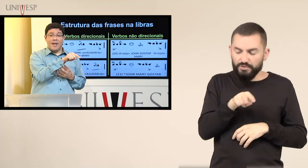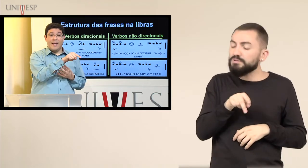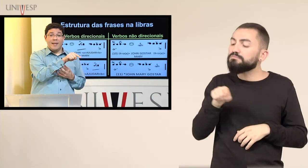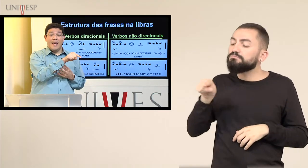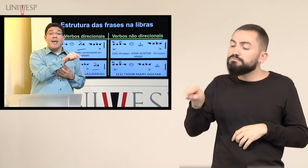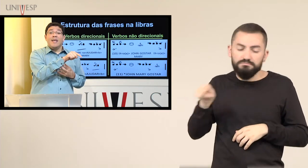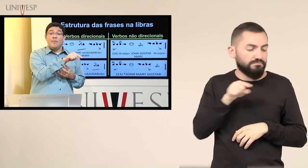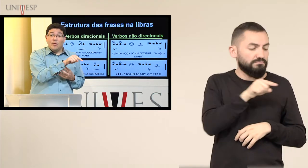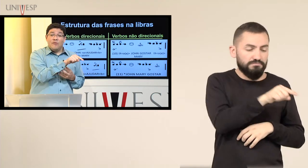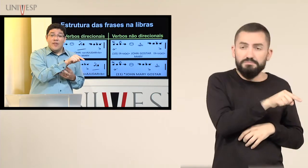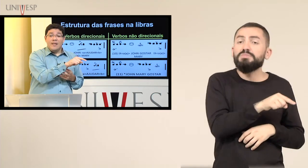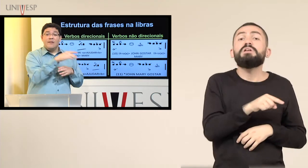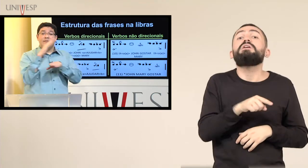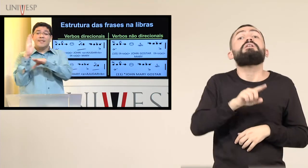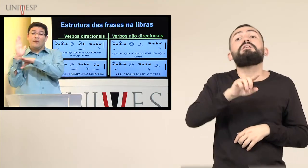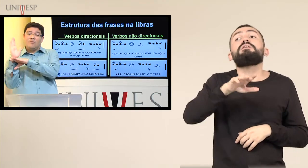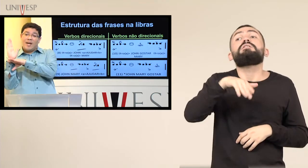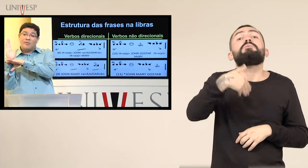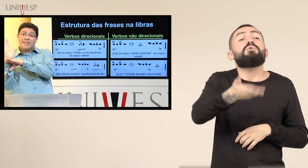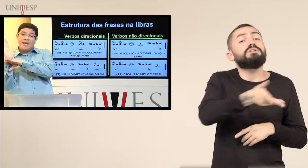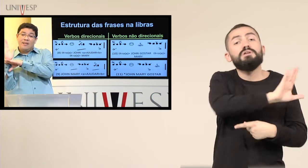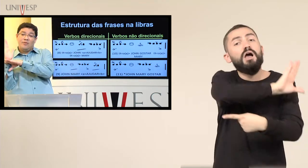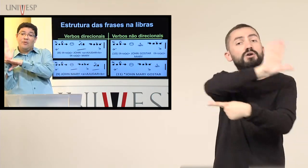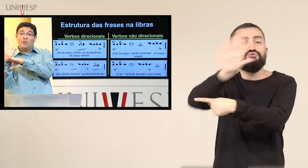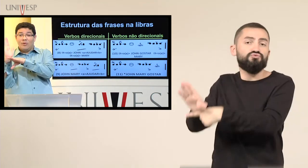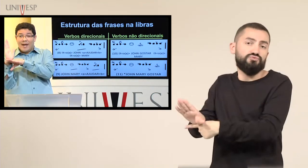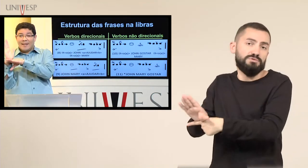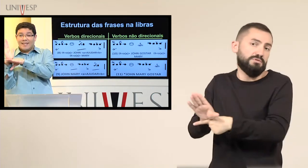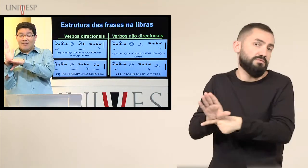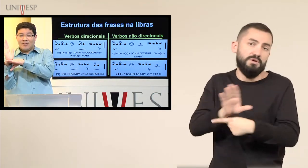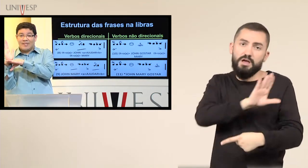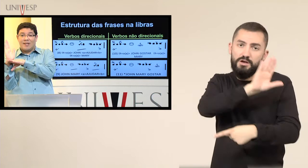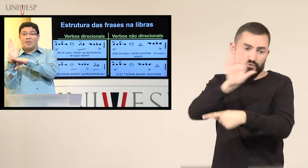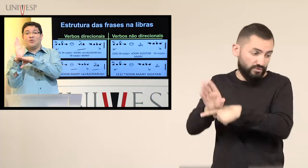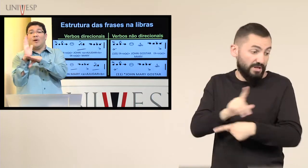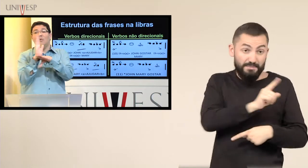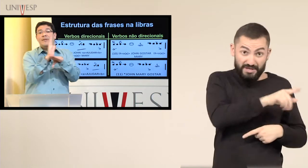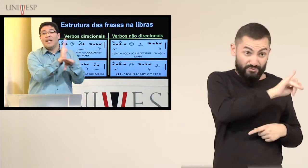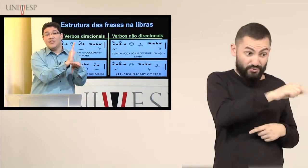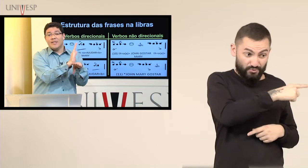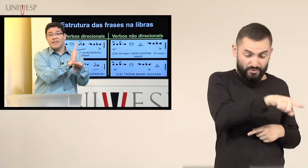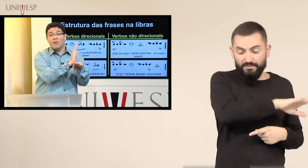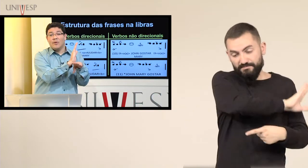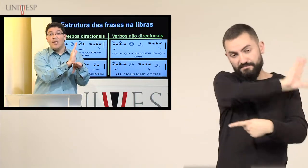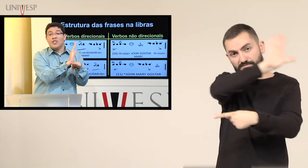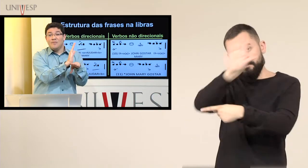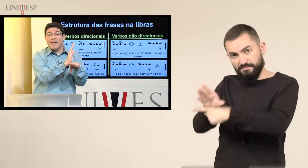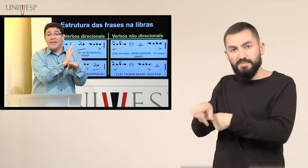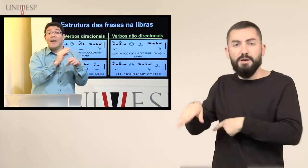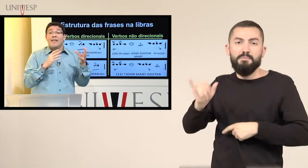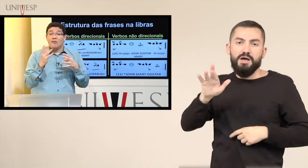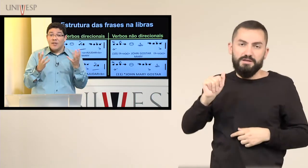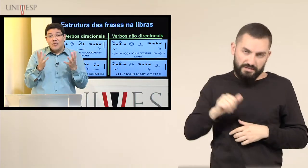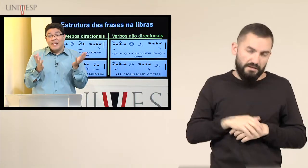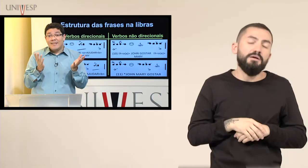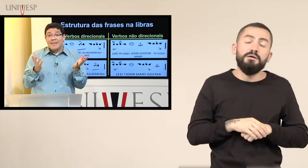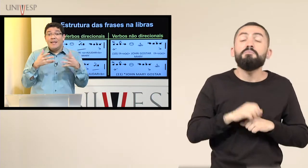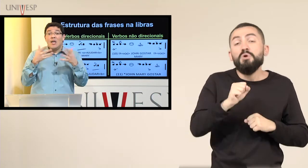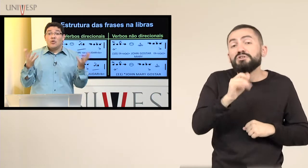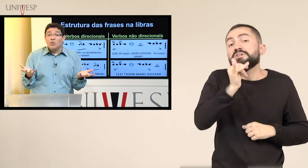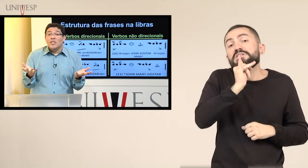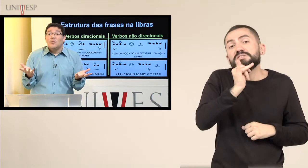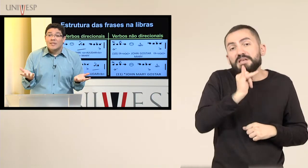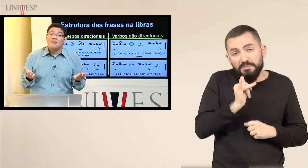apontar para ele e, por fim, fazer o verbo saindo do lugar que estava associado a João na direção de Maria. Então vejam que